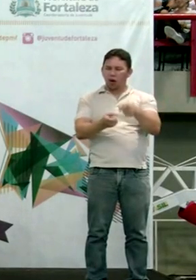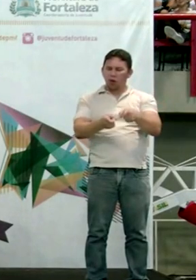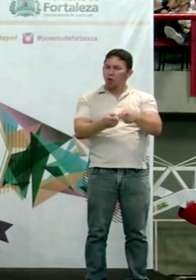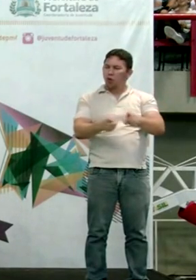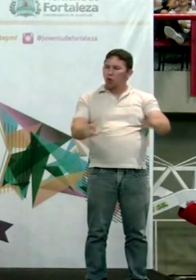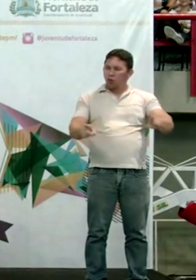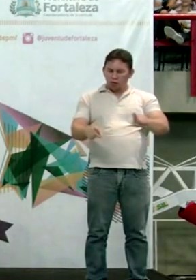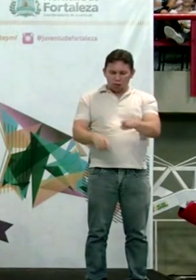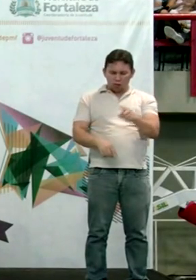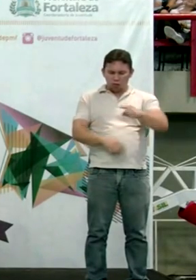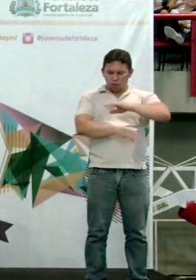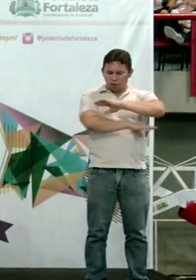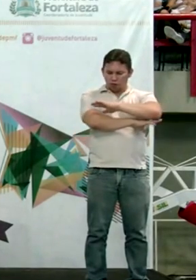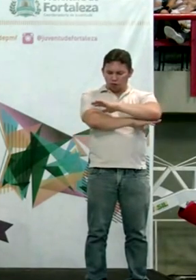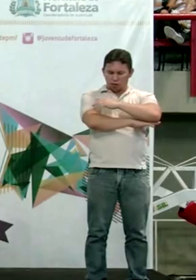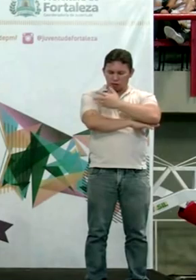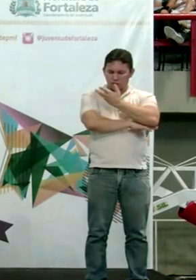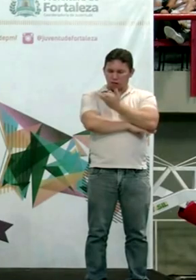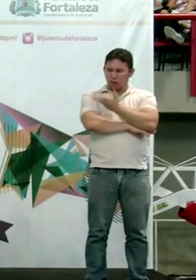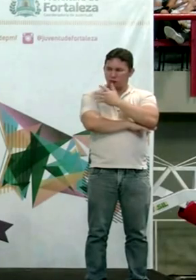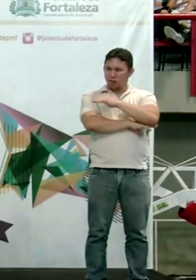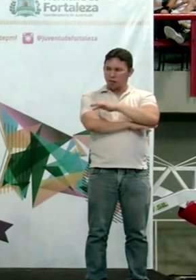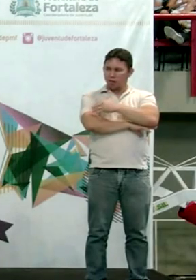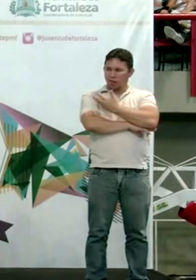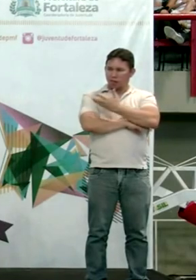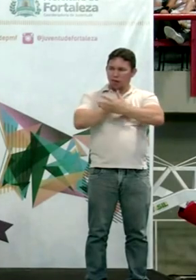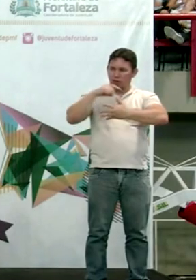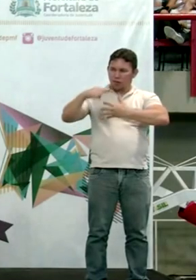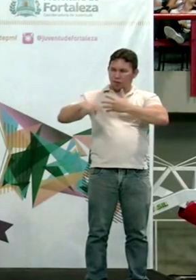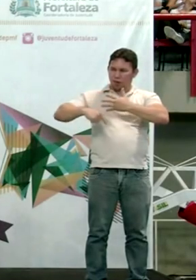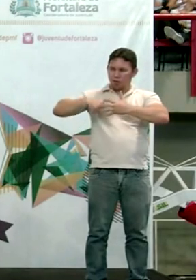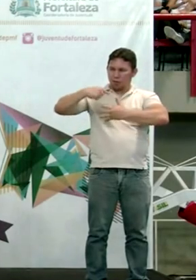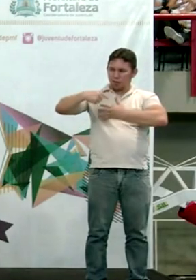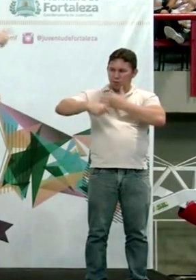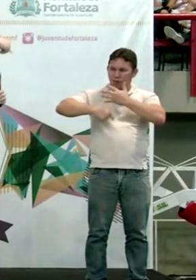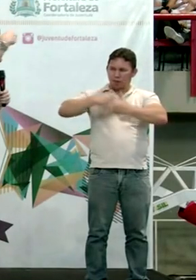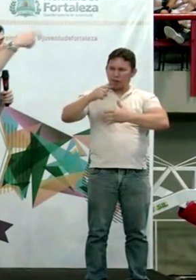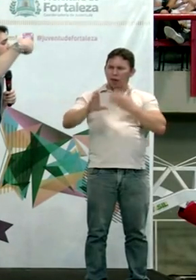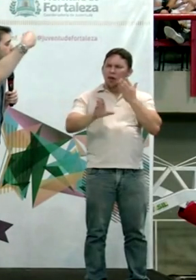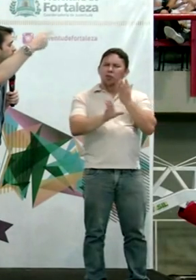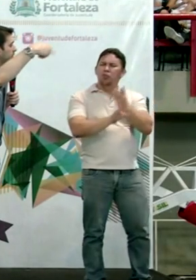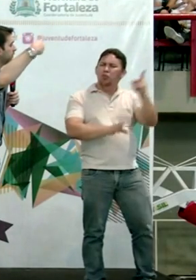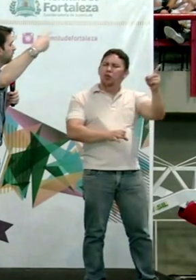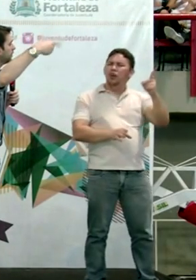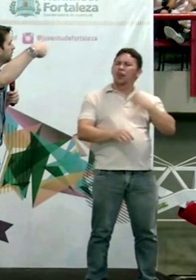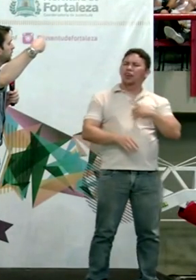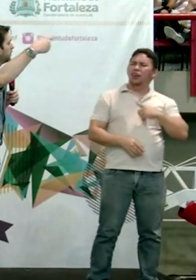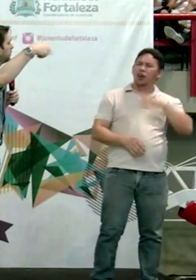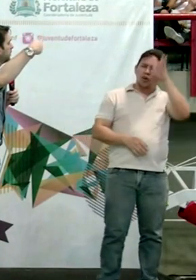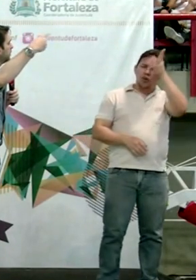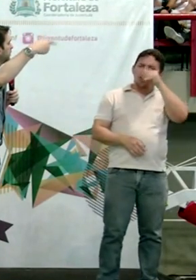padaria. Não tem um frango da padaria que está girando? Por que, que o frango da padaria fica girando?